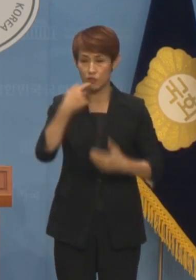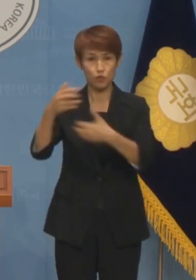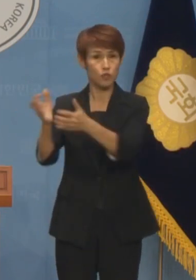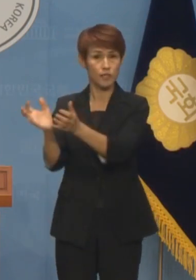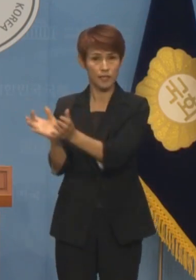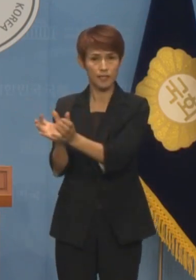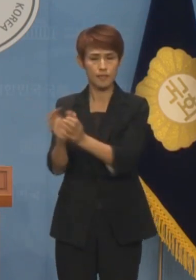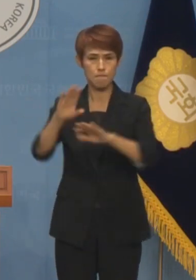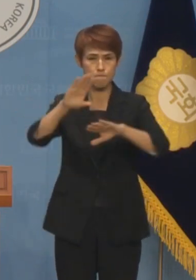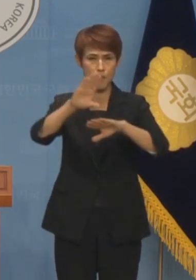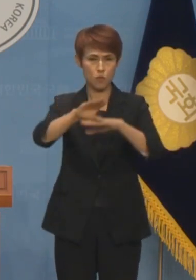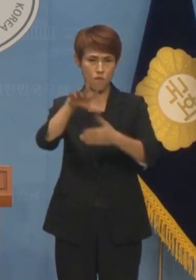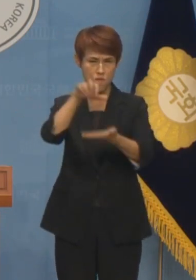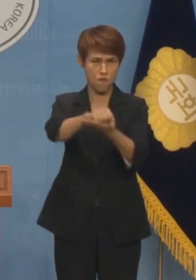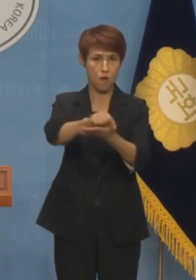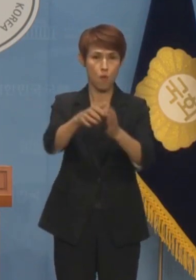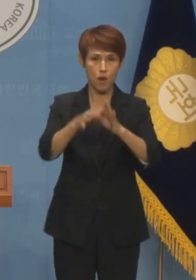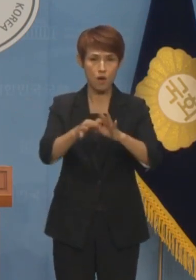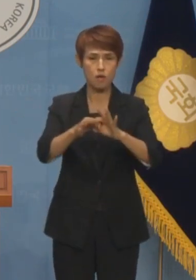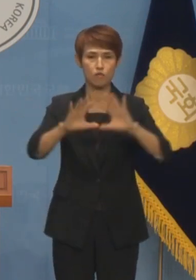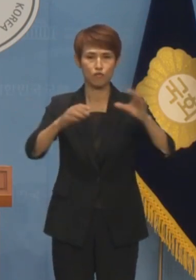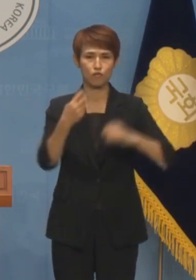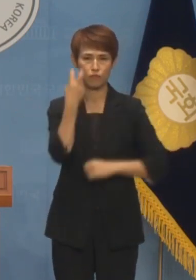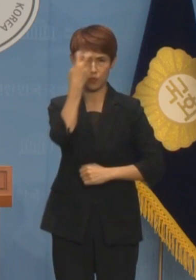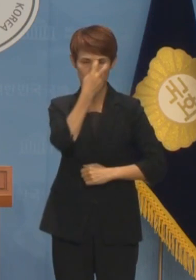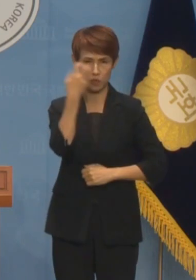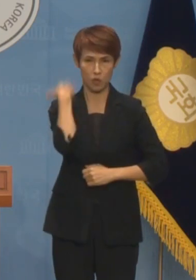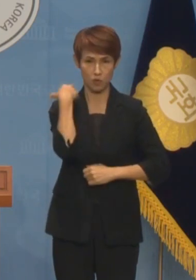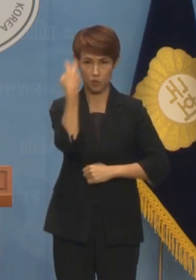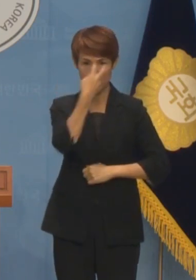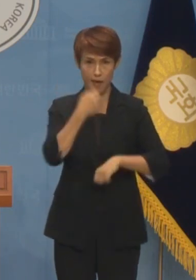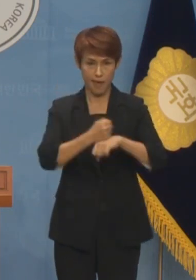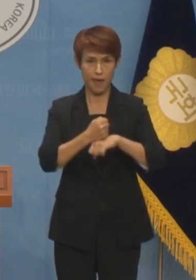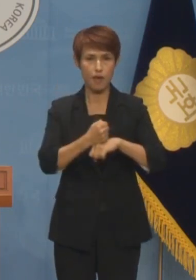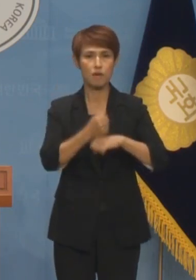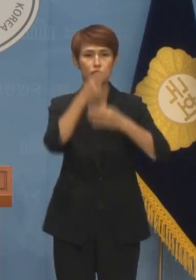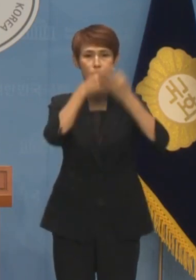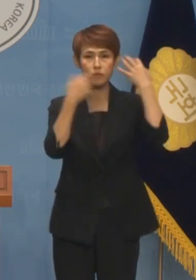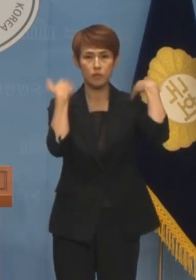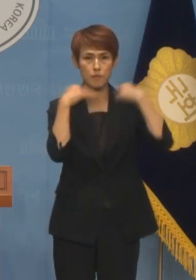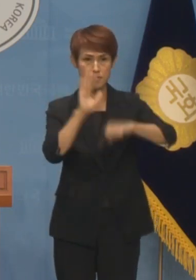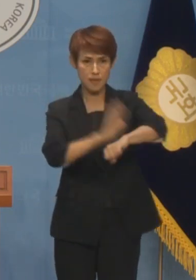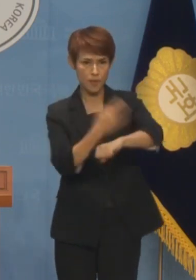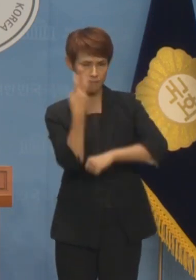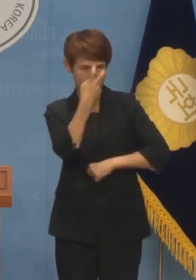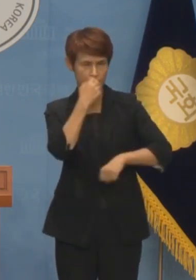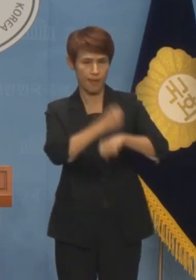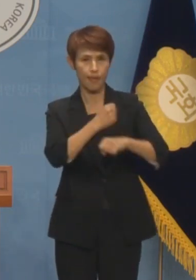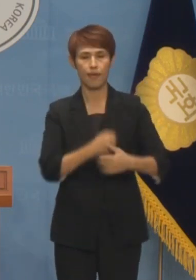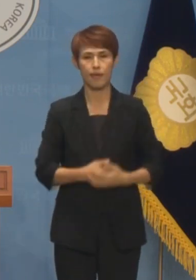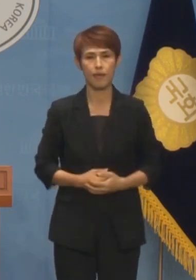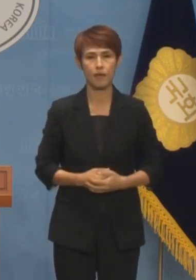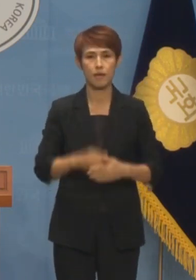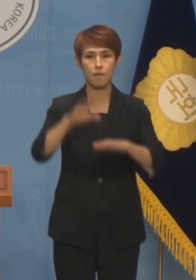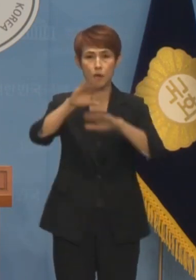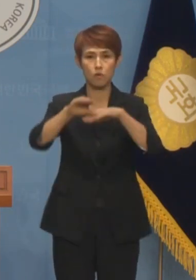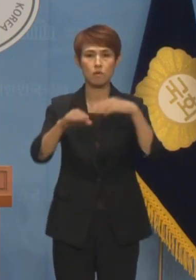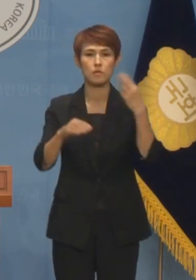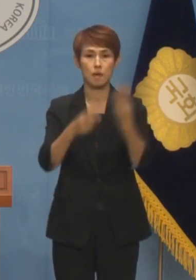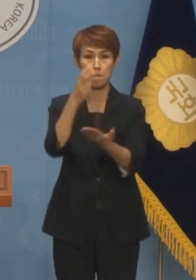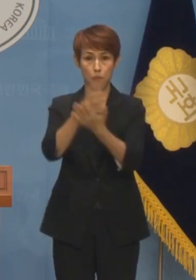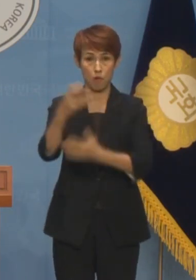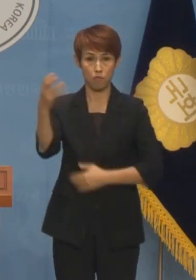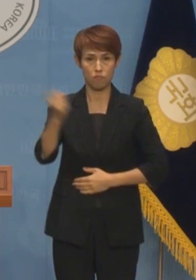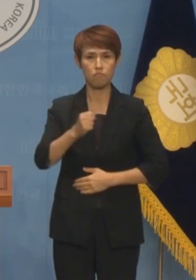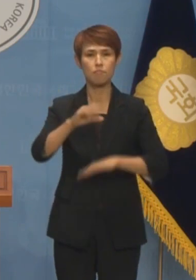더불어민주당은 방송 장악 관련 국정조사로 윤석열 정부의 잘못을 낱낱이 파헤치겠습니다. 방송사법으로